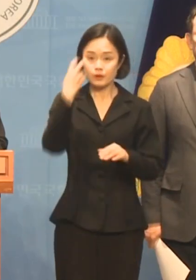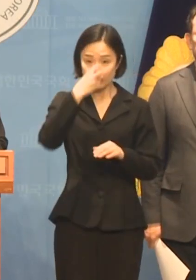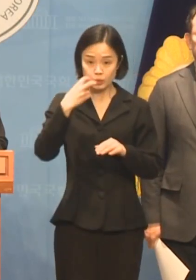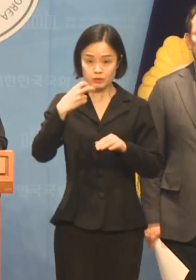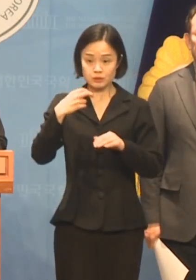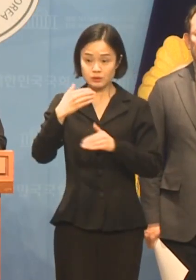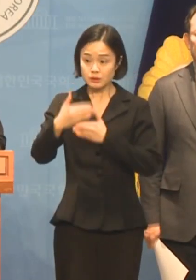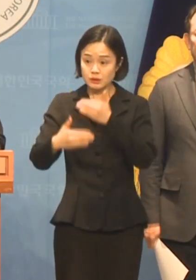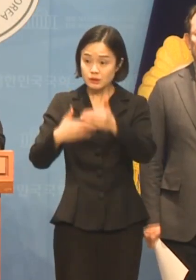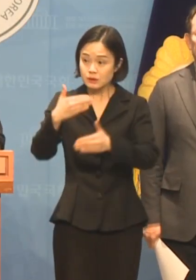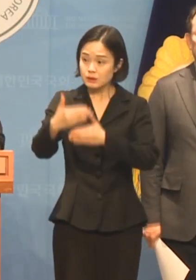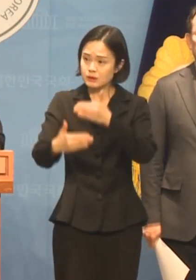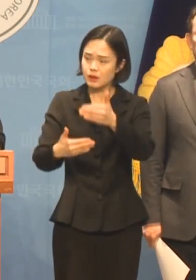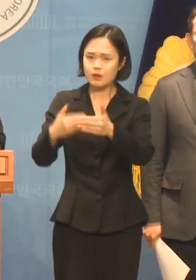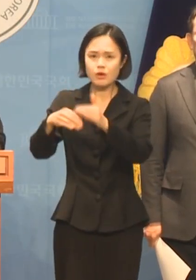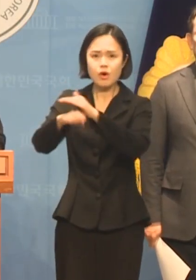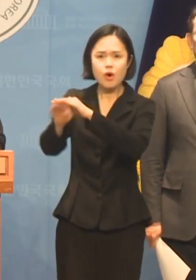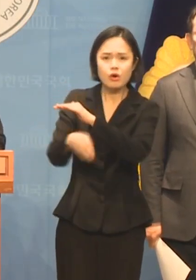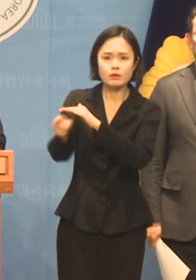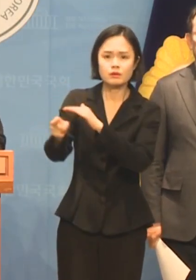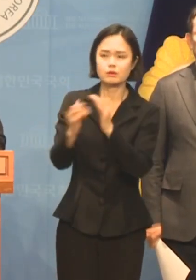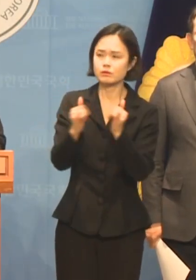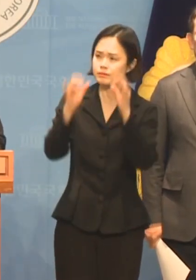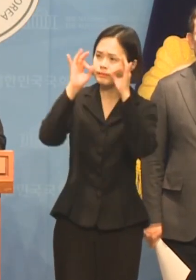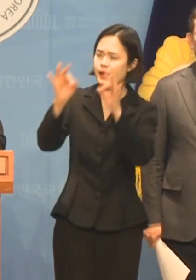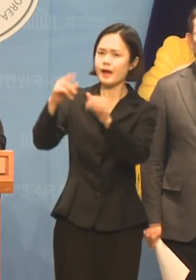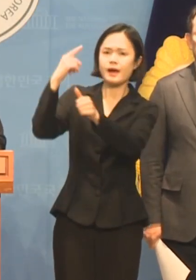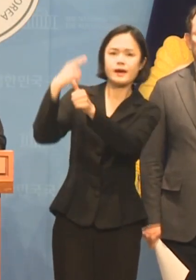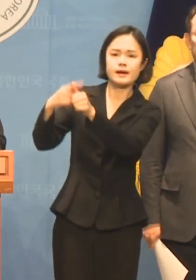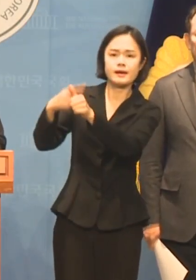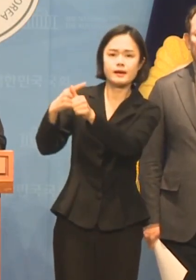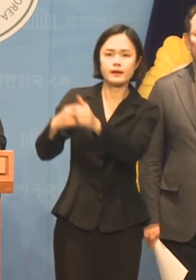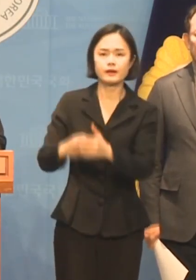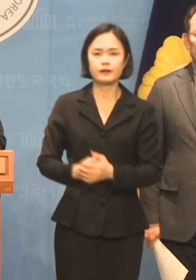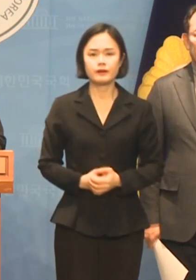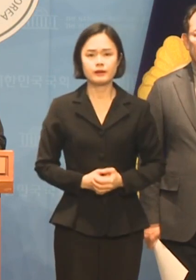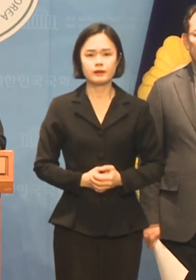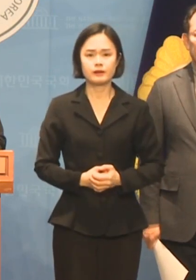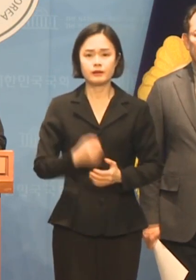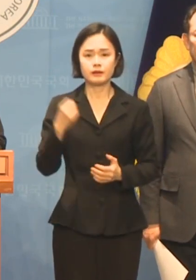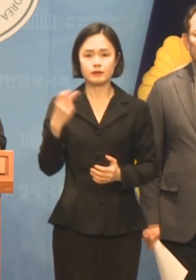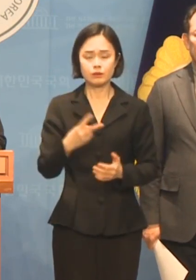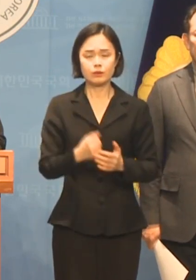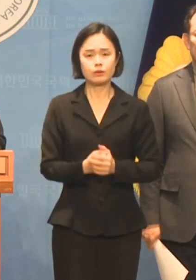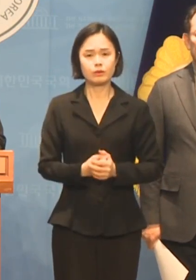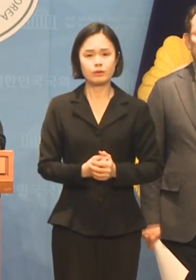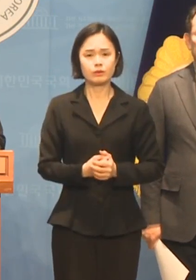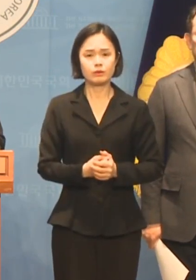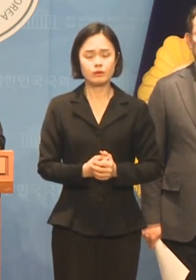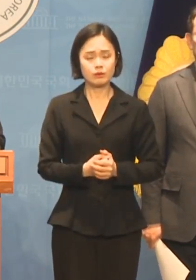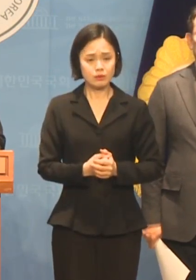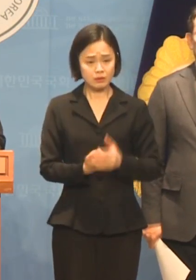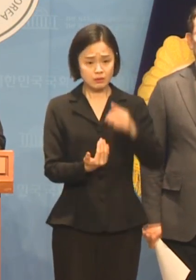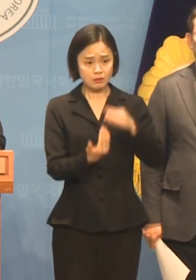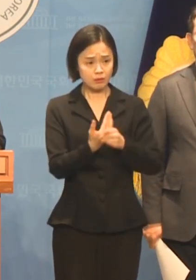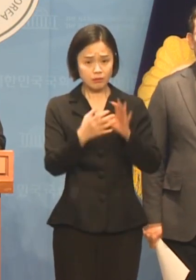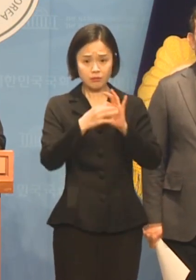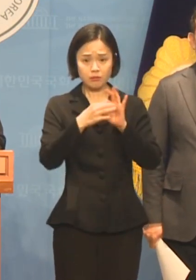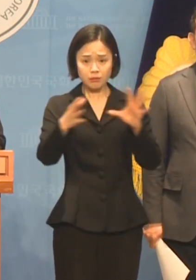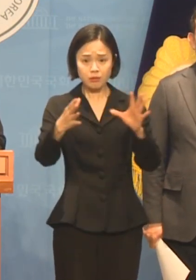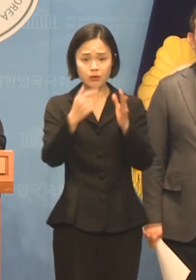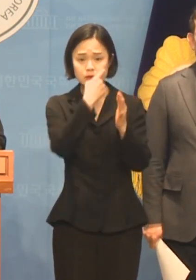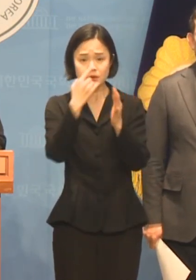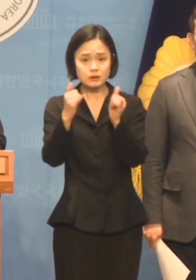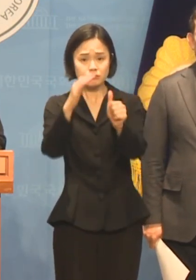빈축을 샀습니다. 게다가 무속인을 증인으로 불러서 사건과 관계도 없는 질의로 국회의